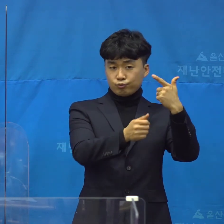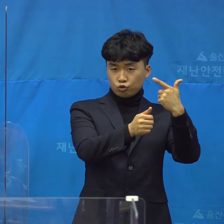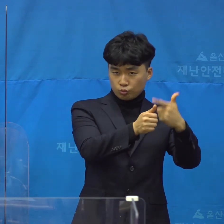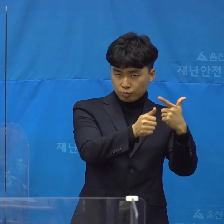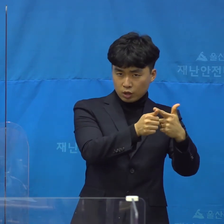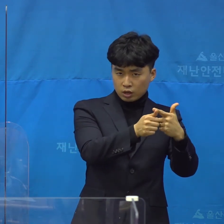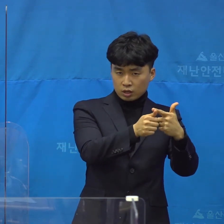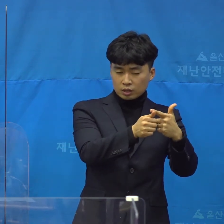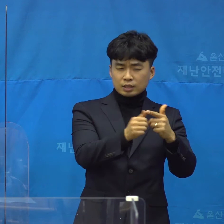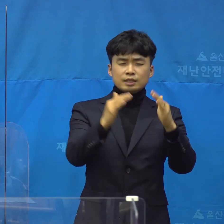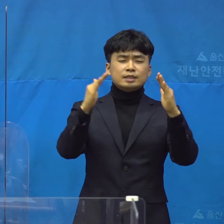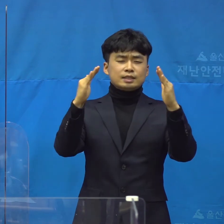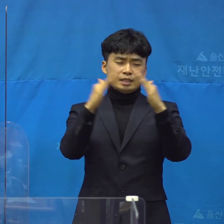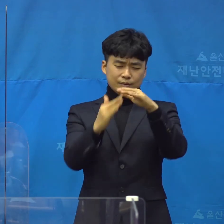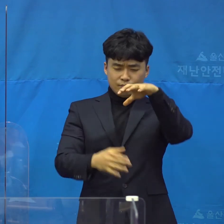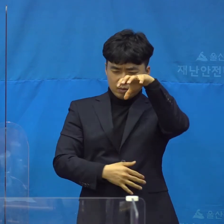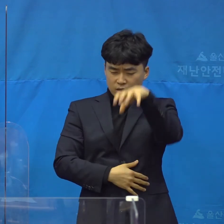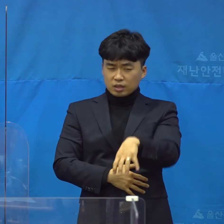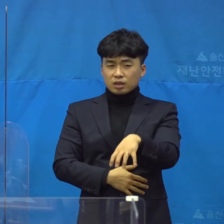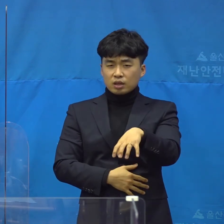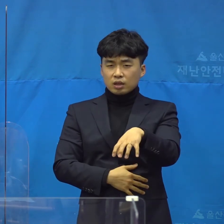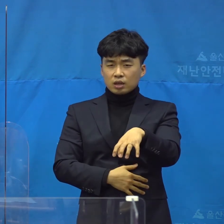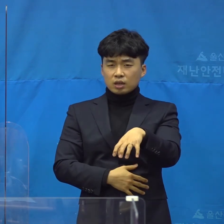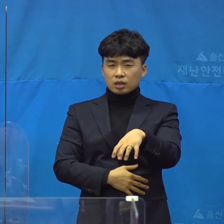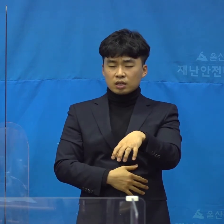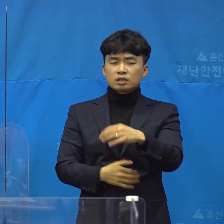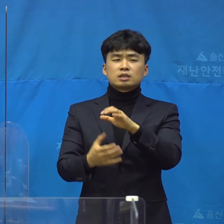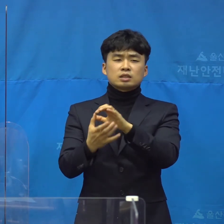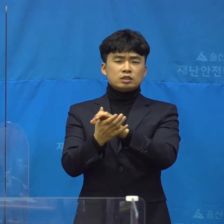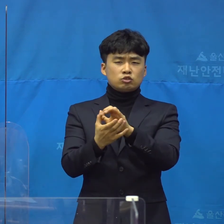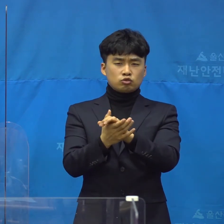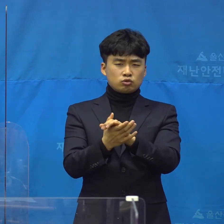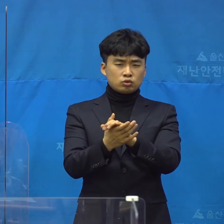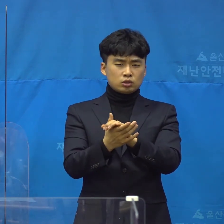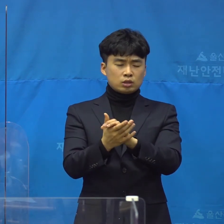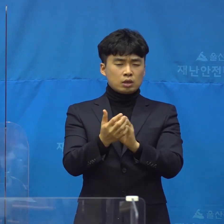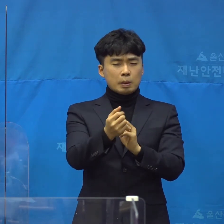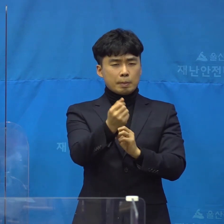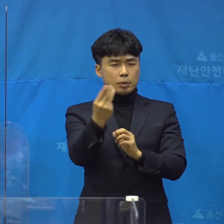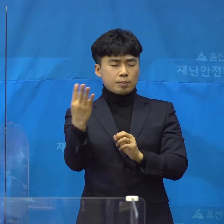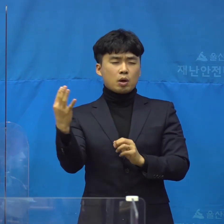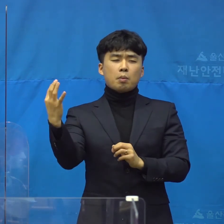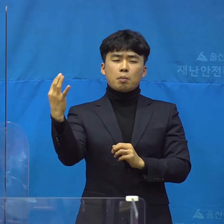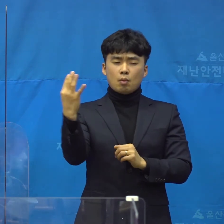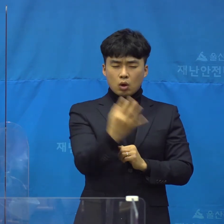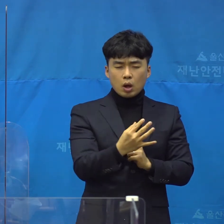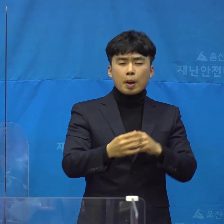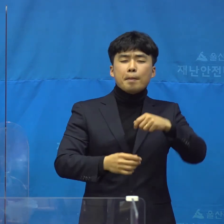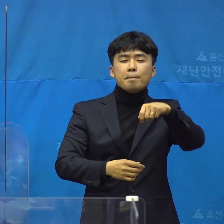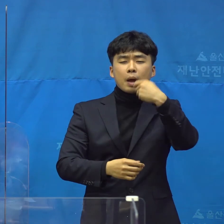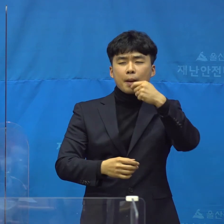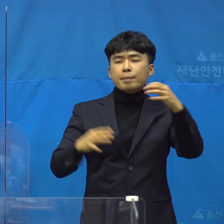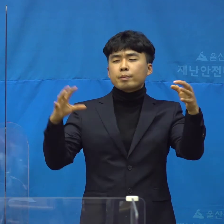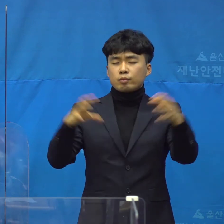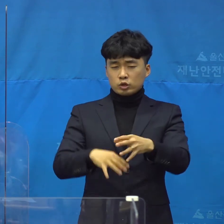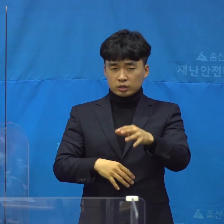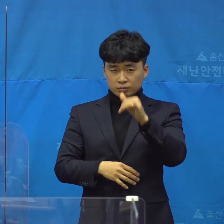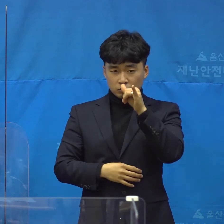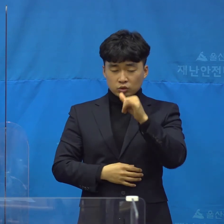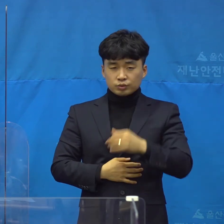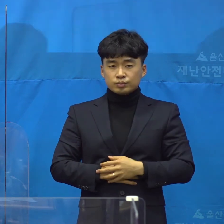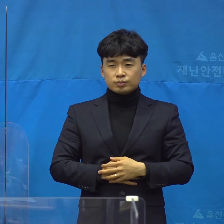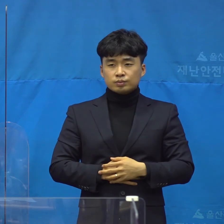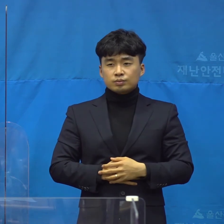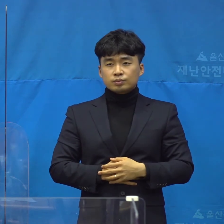916번 확진자 집에서 이제 그 지인이 그 집 방문을 해서 같이 밥을 한번 먹은 게 있고 그런데